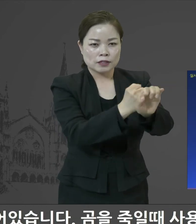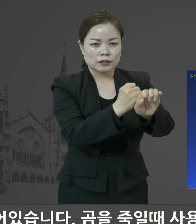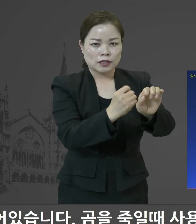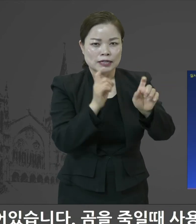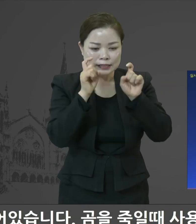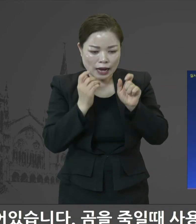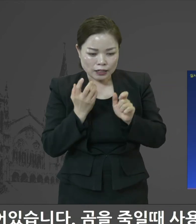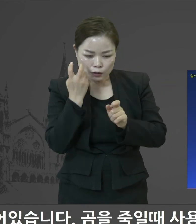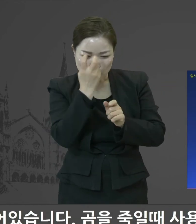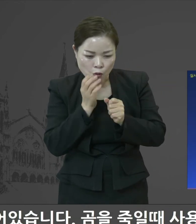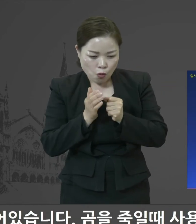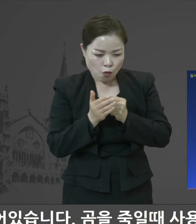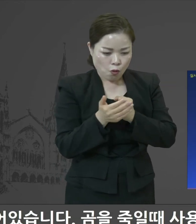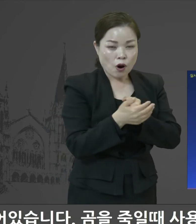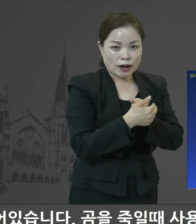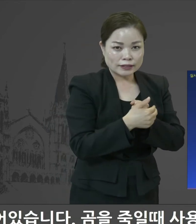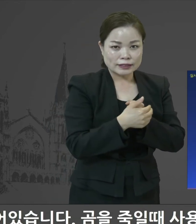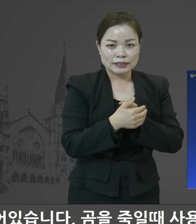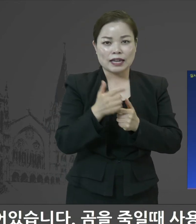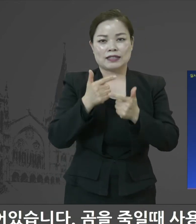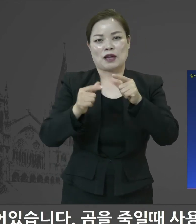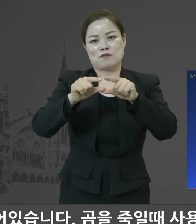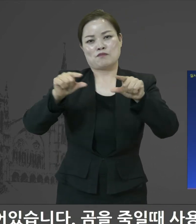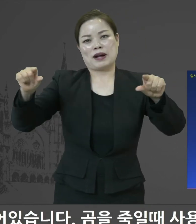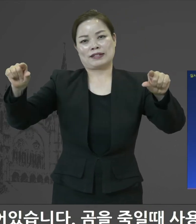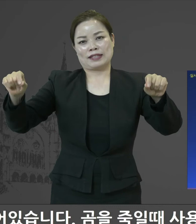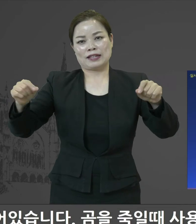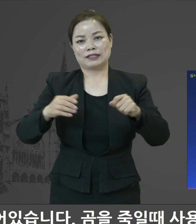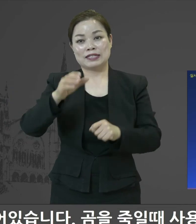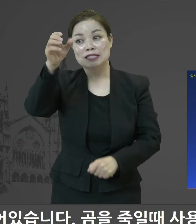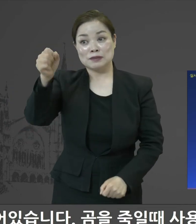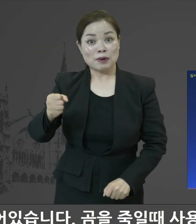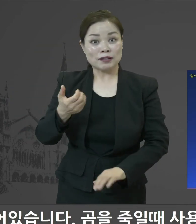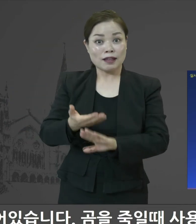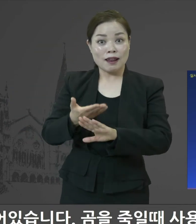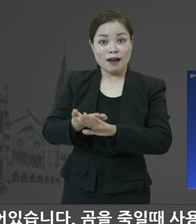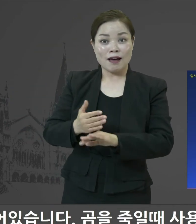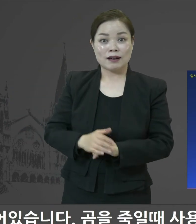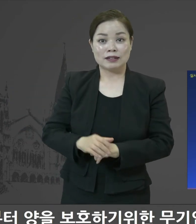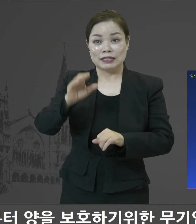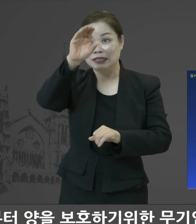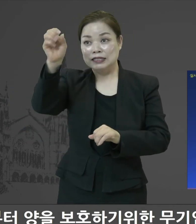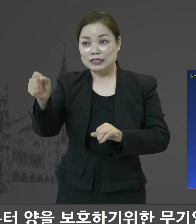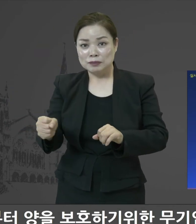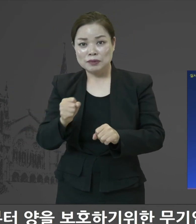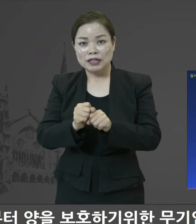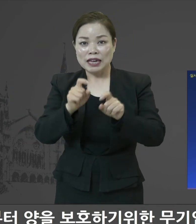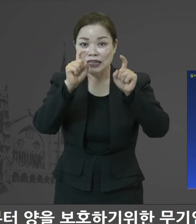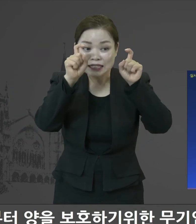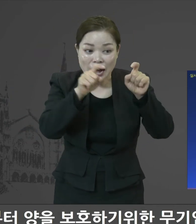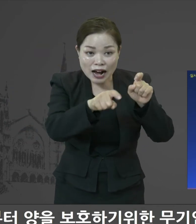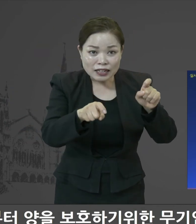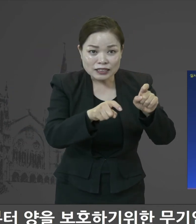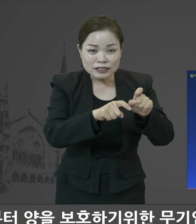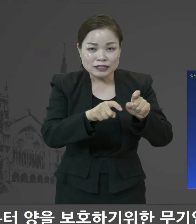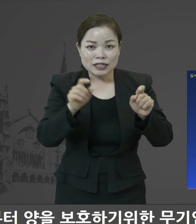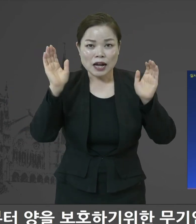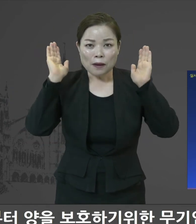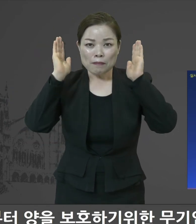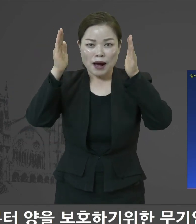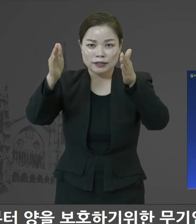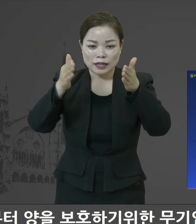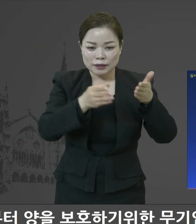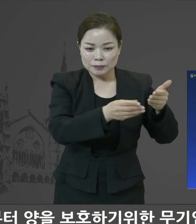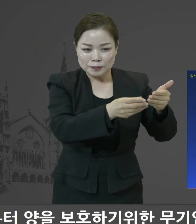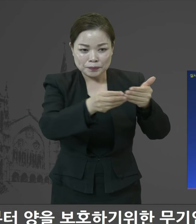위해서 사용하는 것이 막대기입니다. 무기죠. 지팡이는 좀 다릅니다. 지팡이는 양들에게 방향을 지시할 때